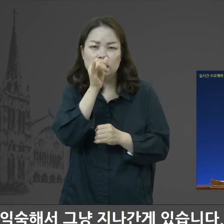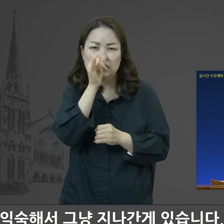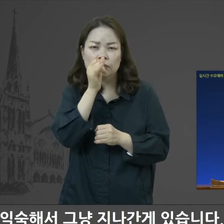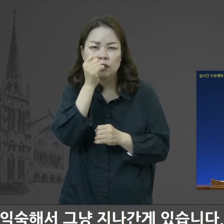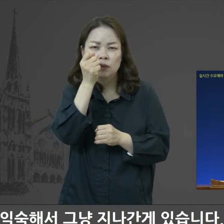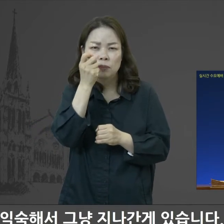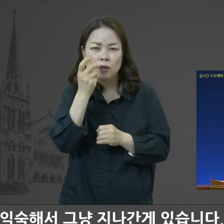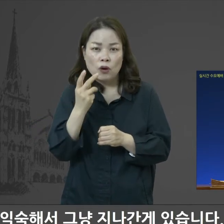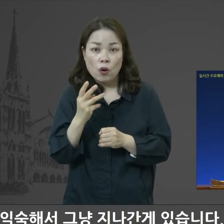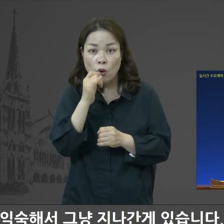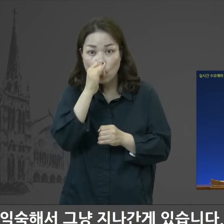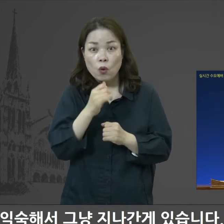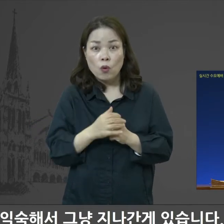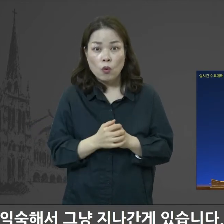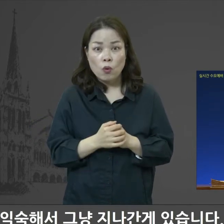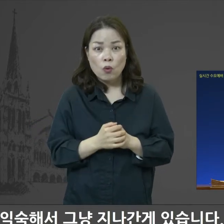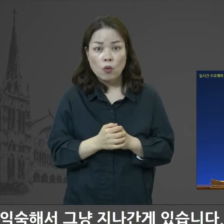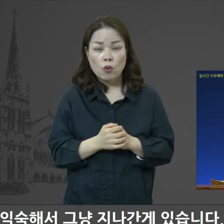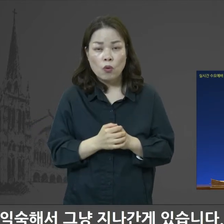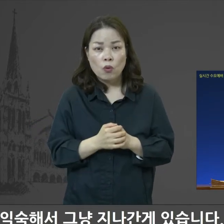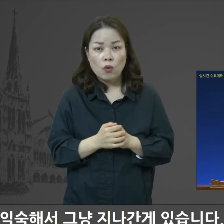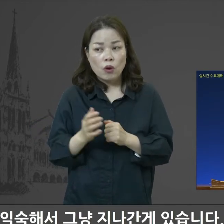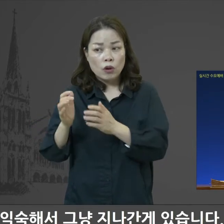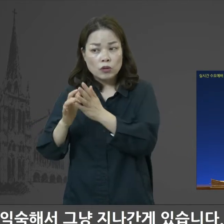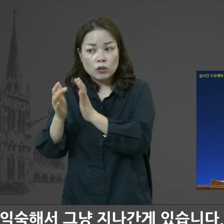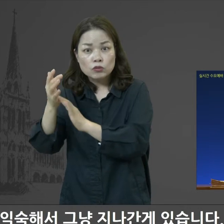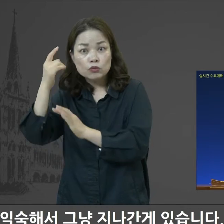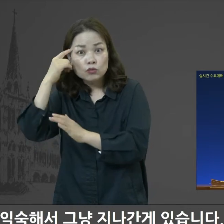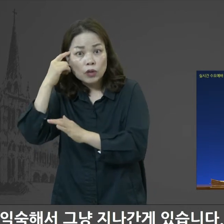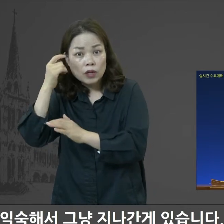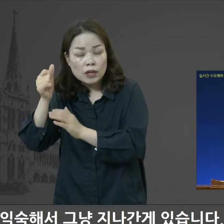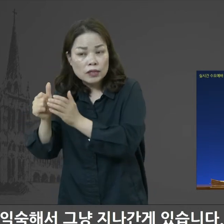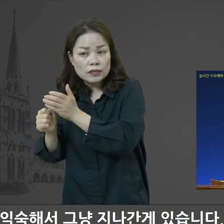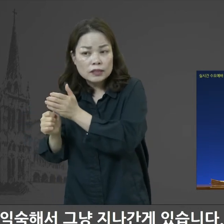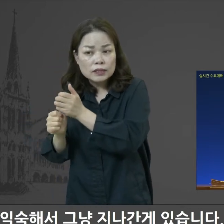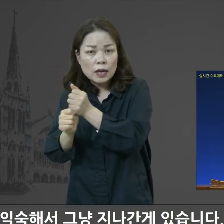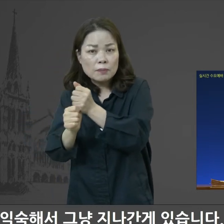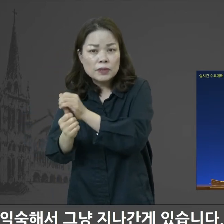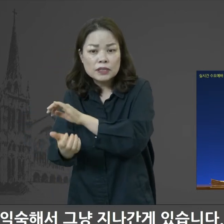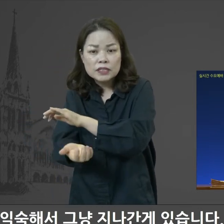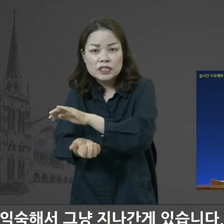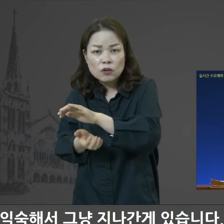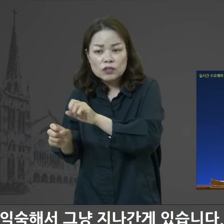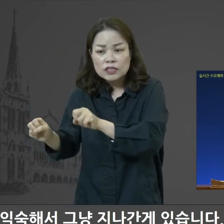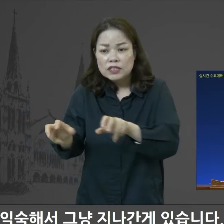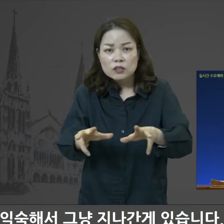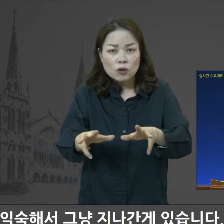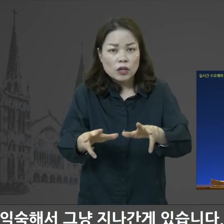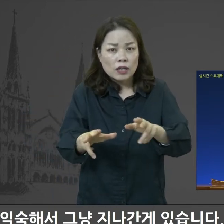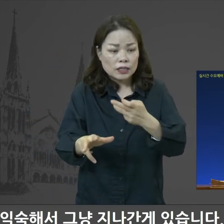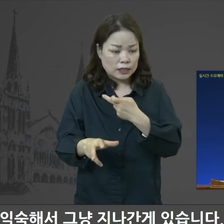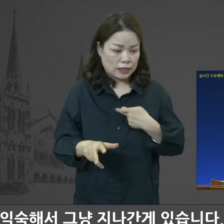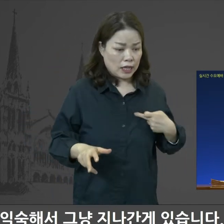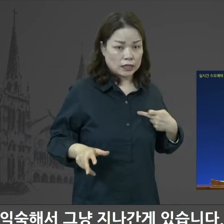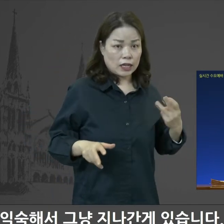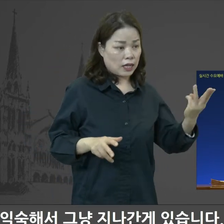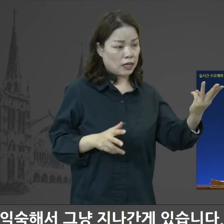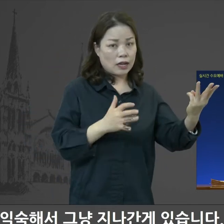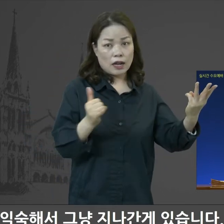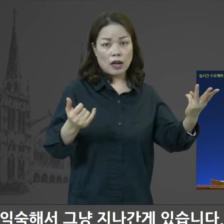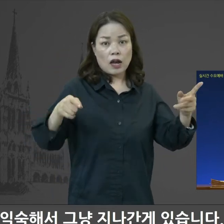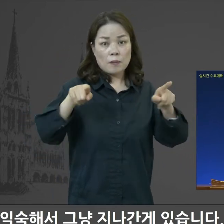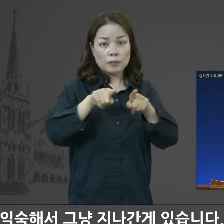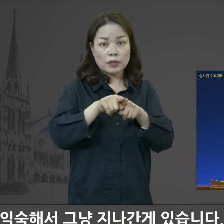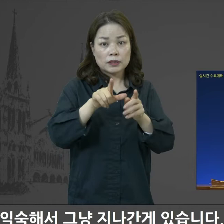조금 있습니다. 왜 예수님은 하필 잡히시기 직전에 제자들과 이런 시간을